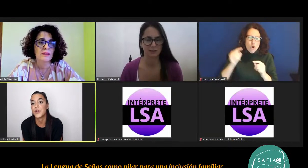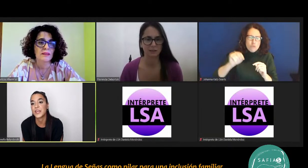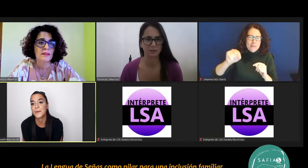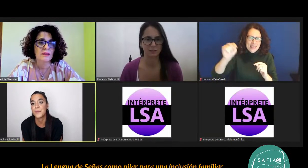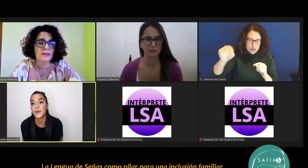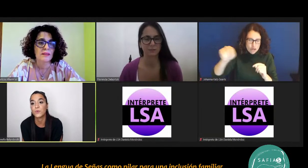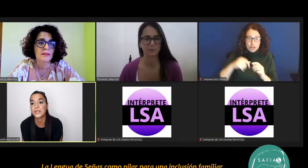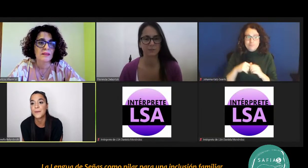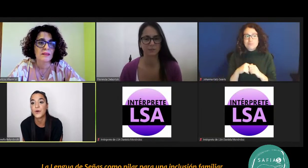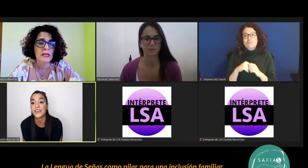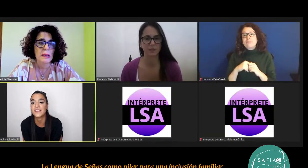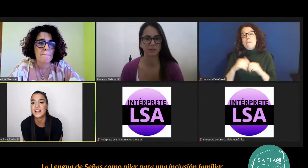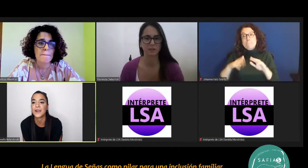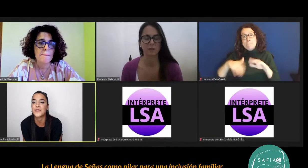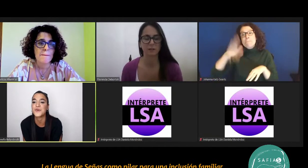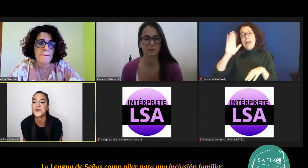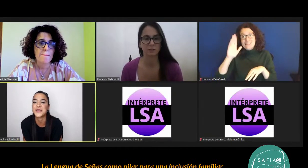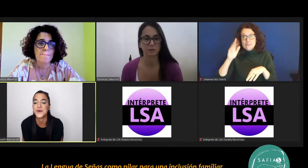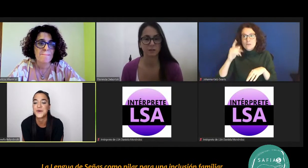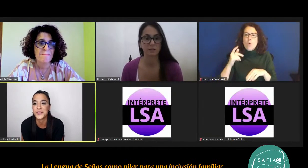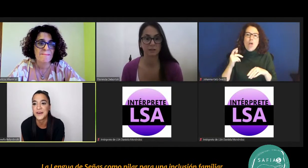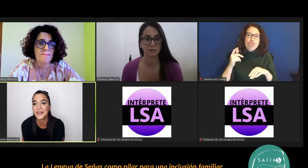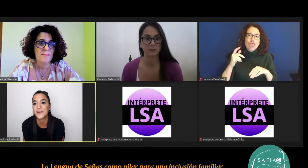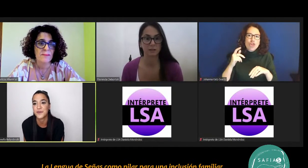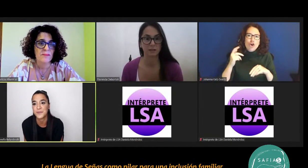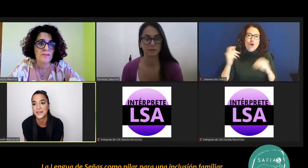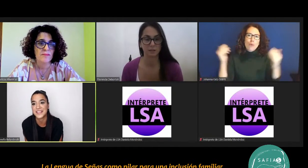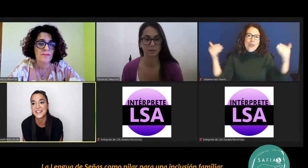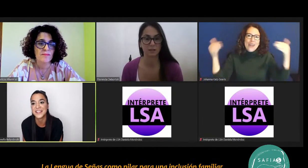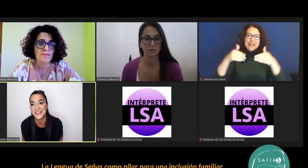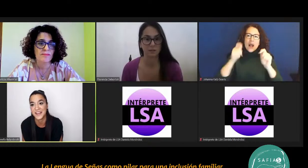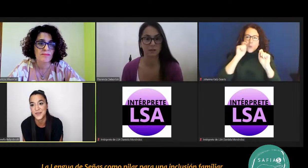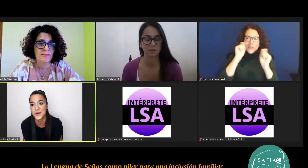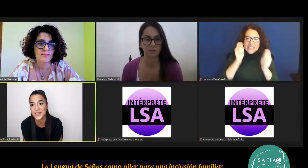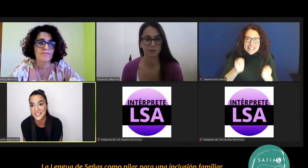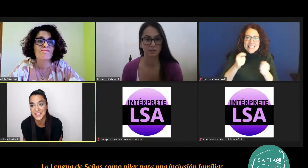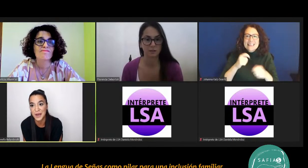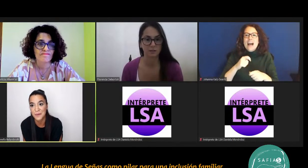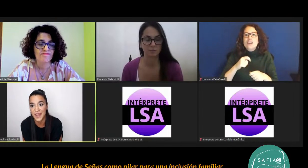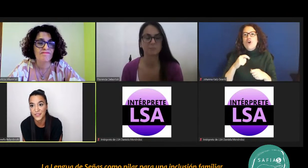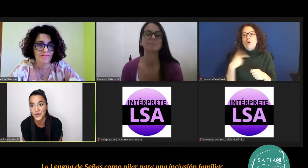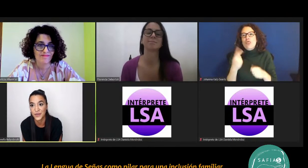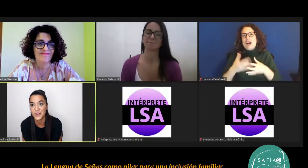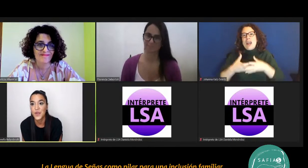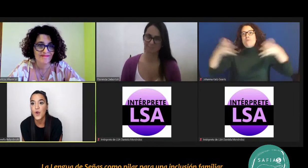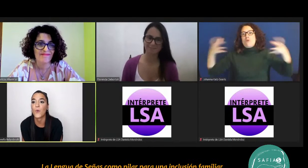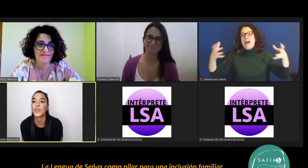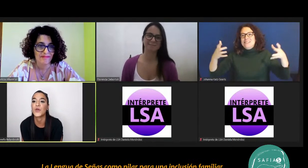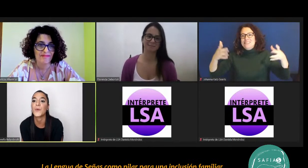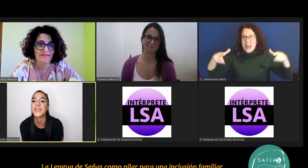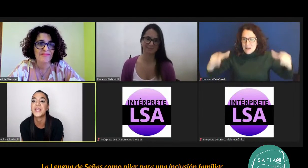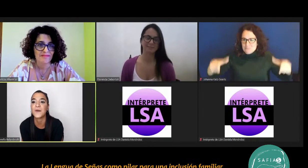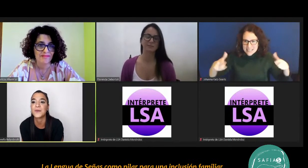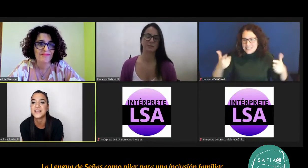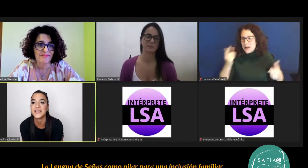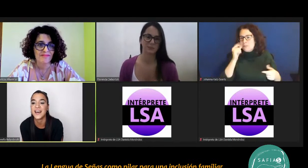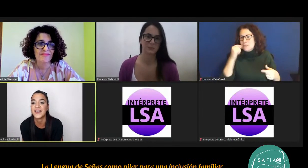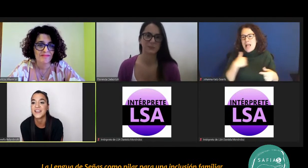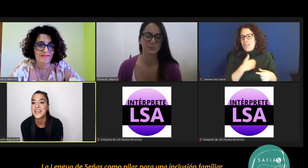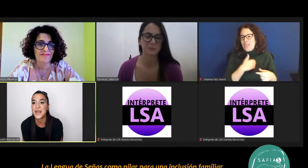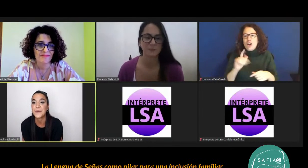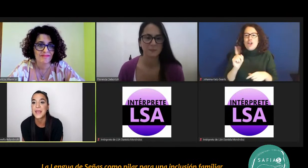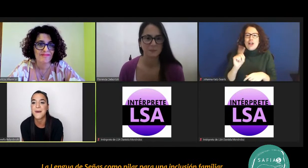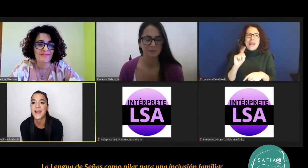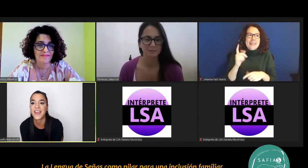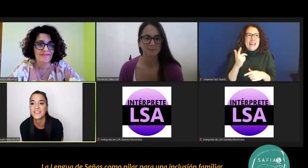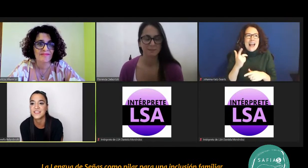que, por ejemplo, preguntábamos de qué están hablando y nos contaban de forma sintética, ¿no? Lo que se estaba hablando. O cuando nos venían a visitar